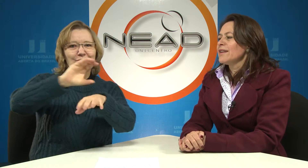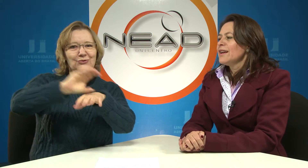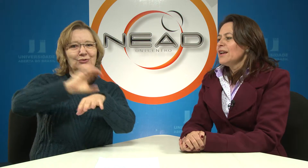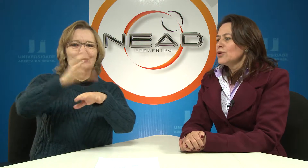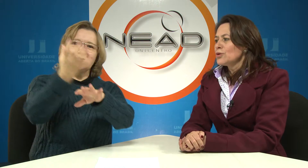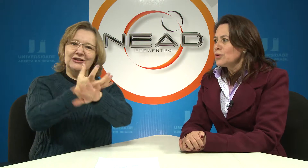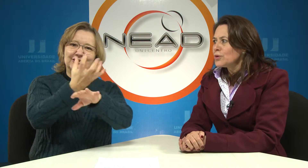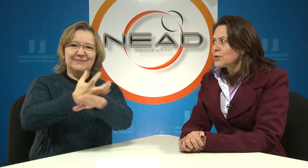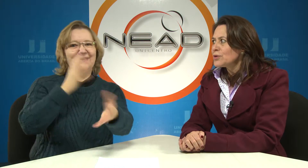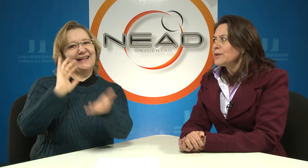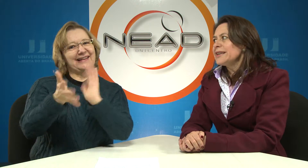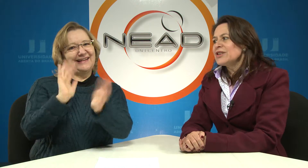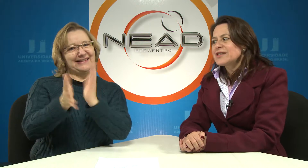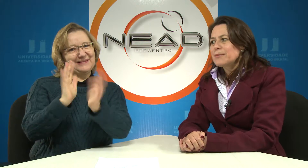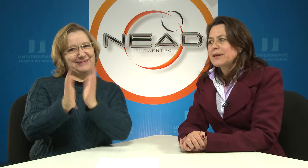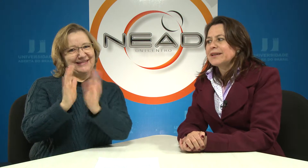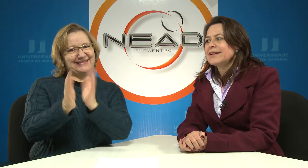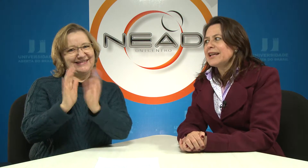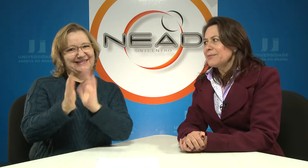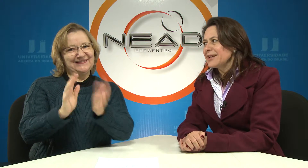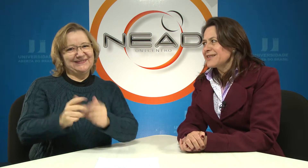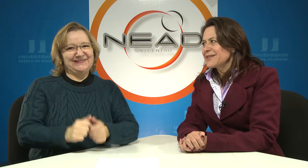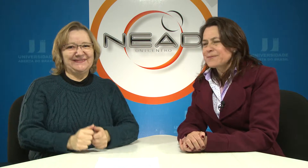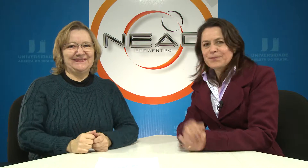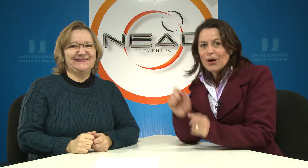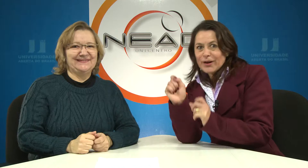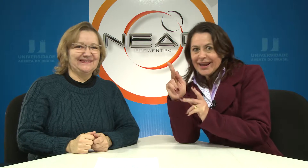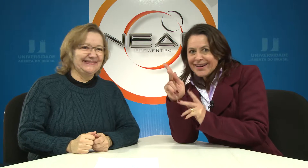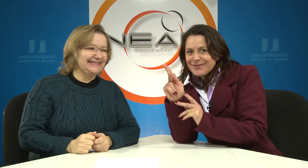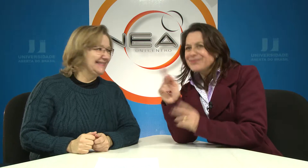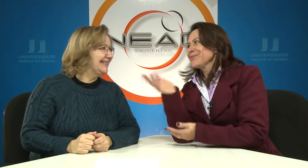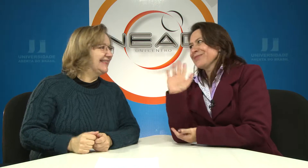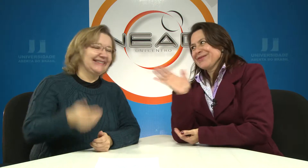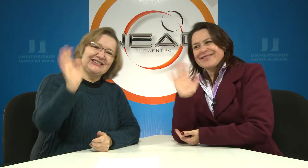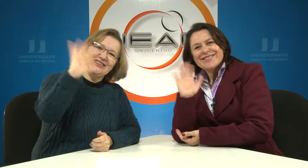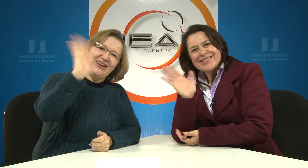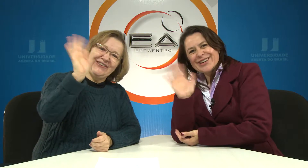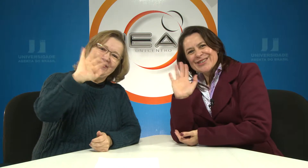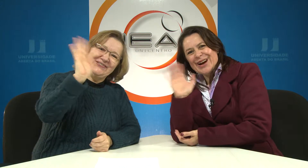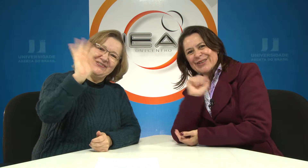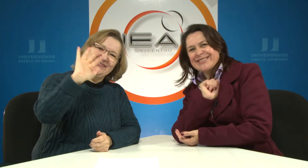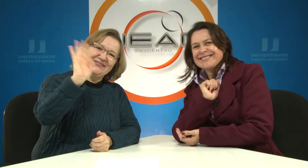gostem do curso e da disciplina de Libras, ok? Tchau, tchau!